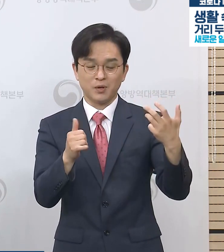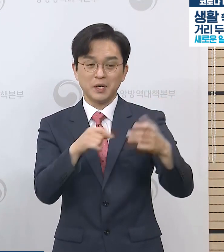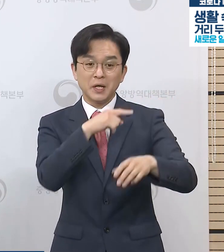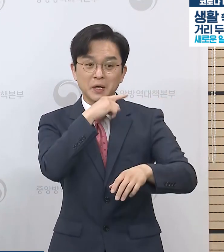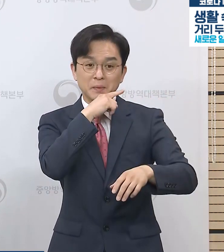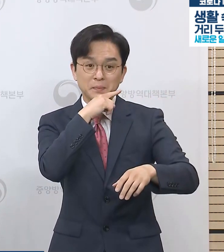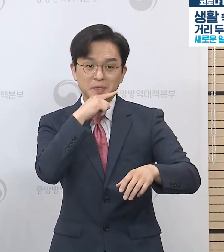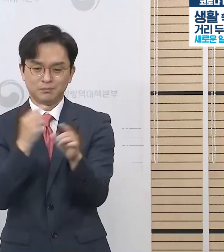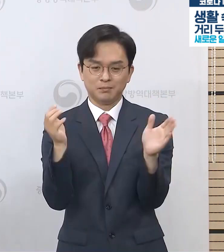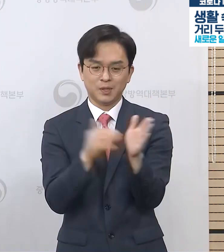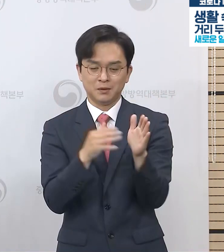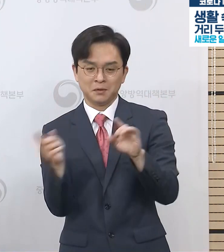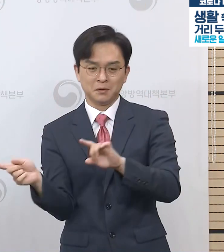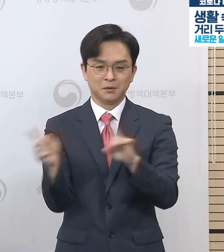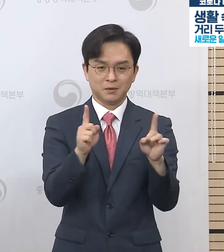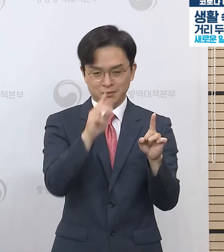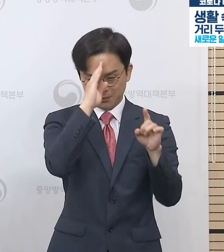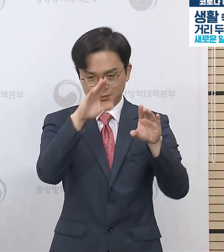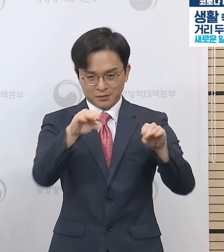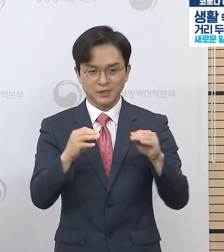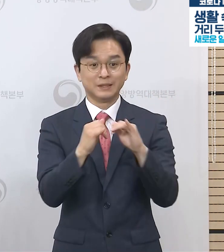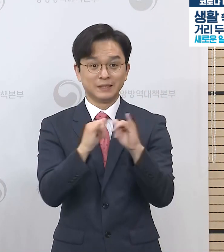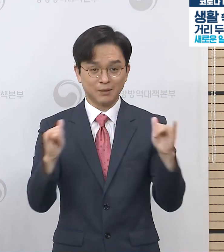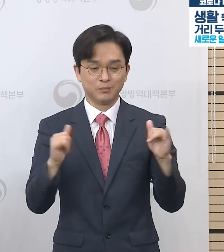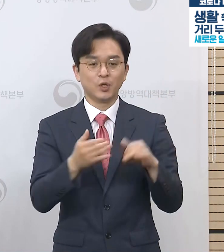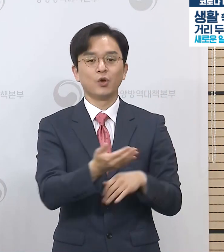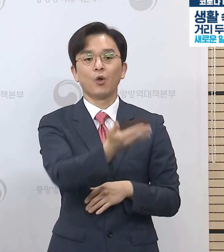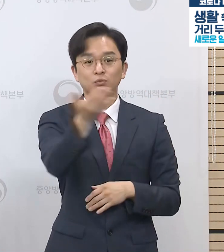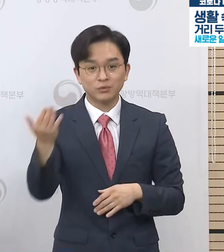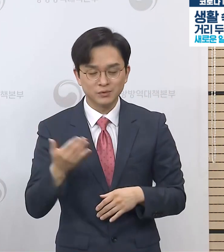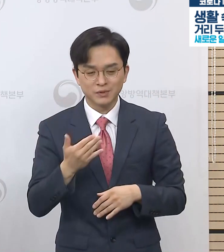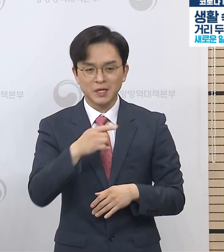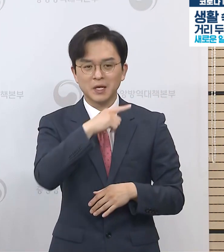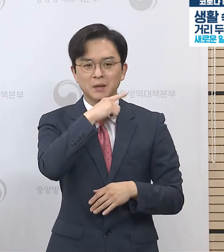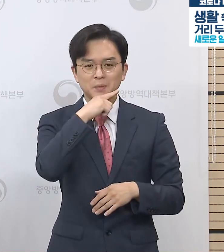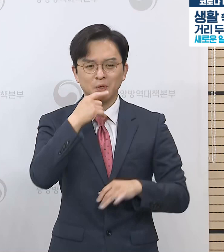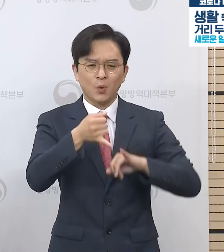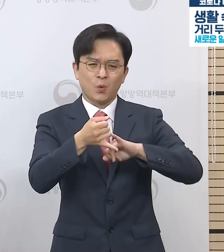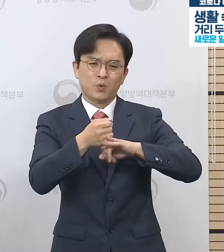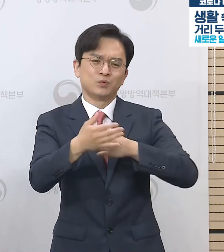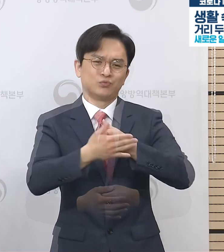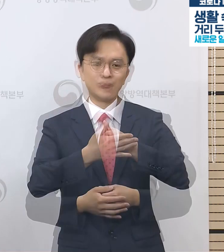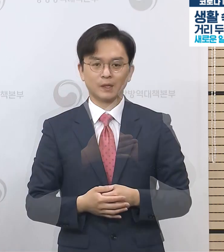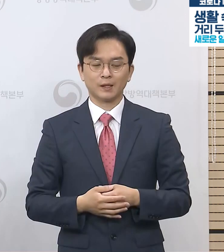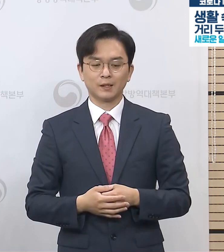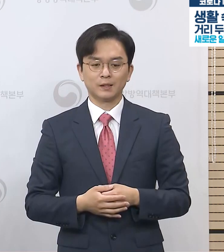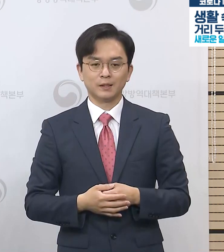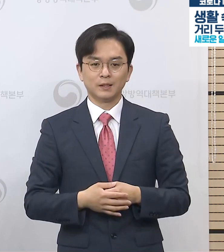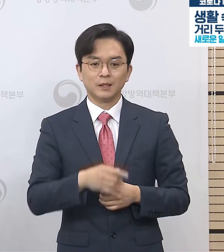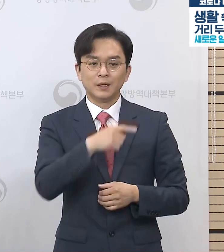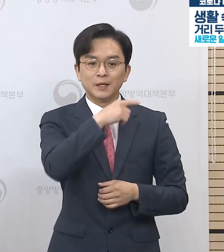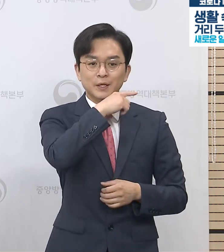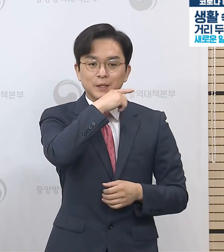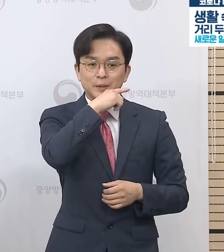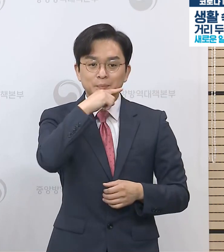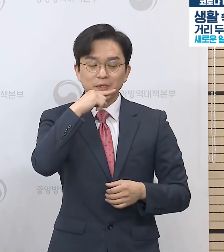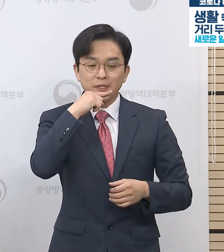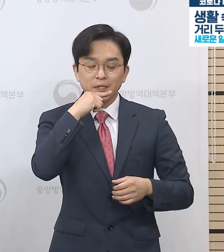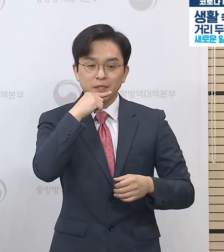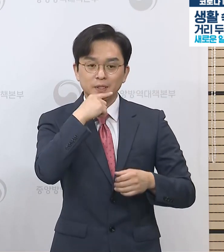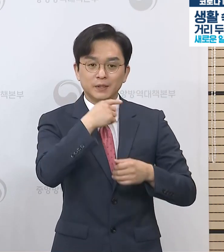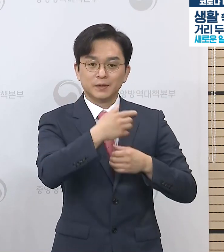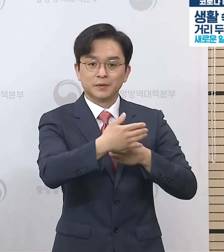감사를 드립니다. 추가로 혈장 치료제 이외에 회복기 혈장의 수혈이 총